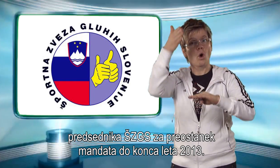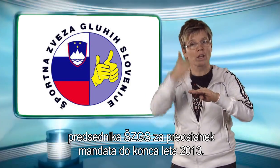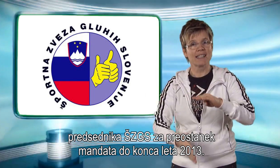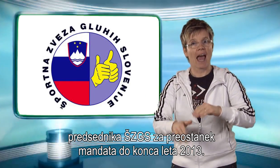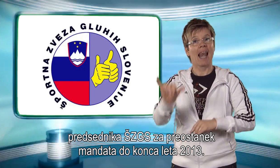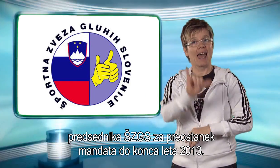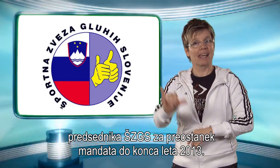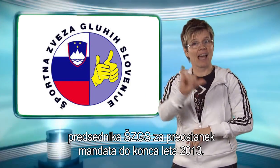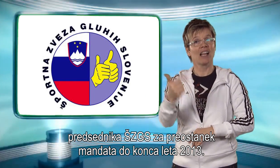2013.